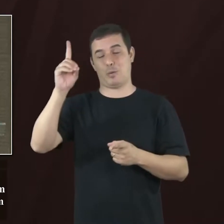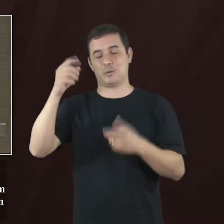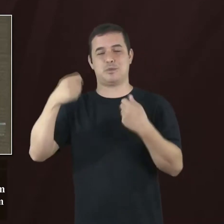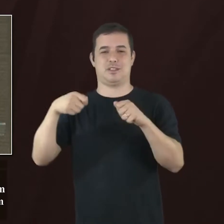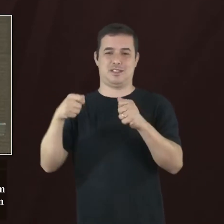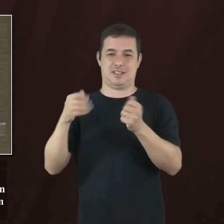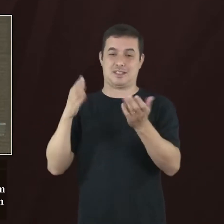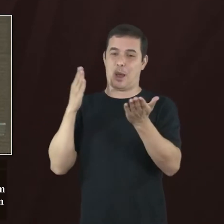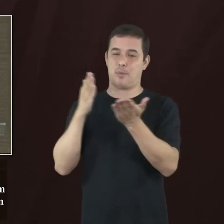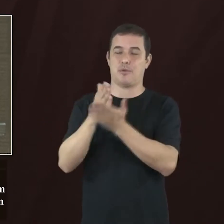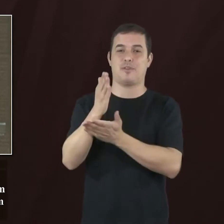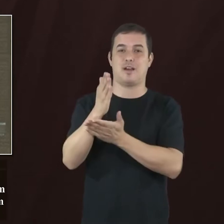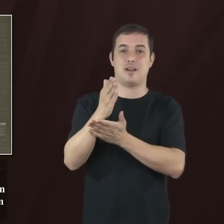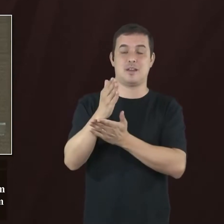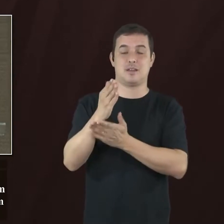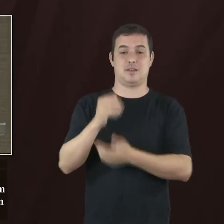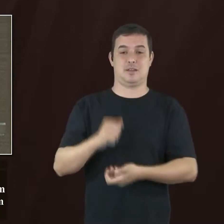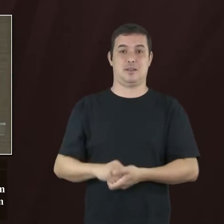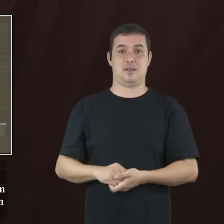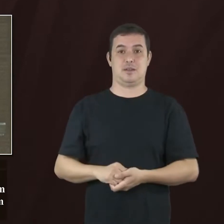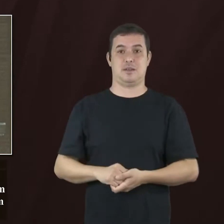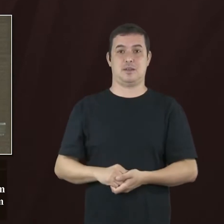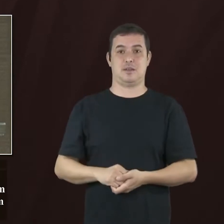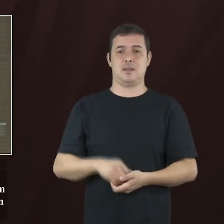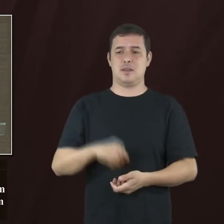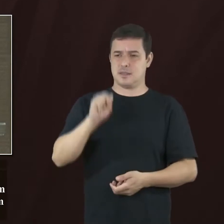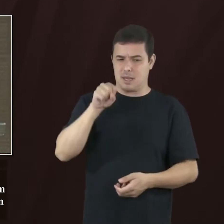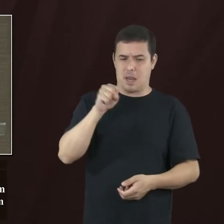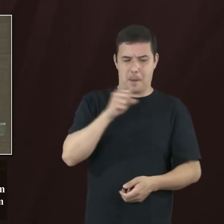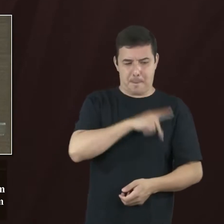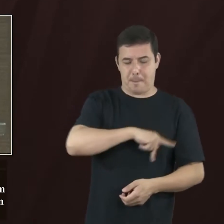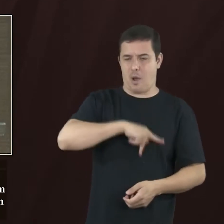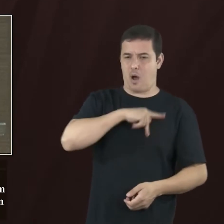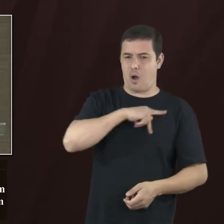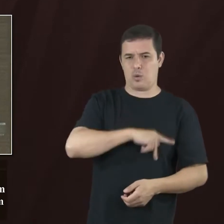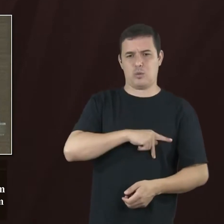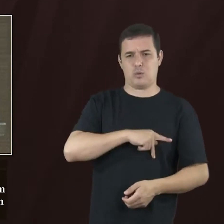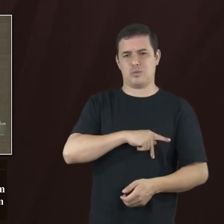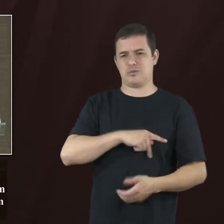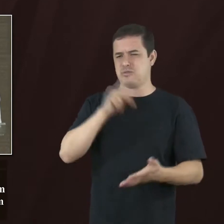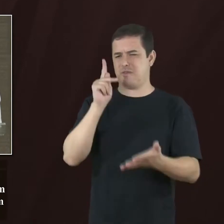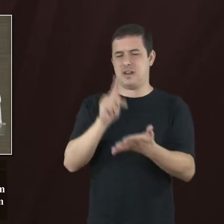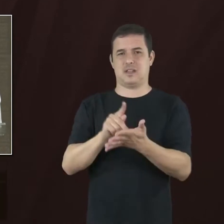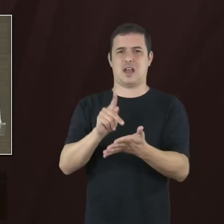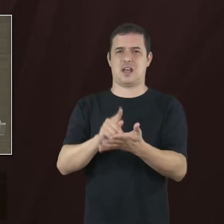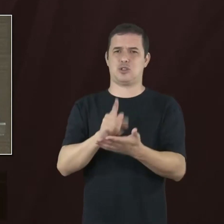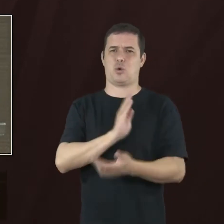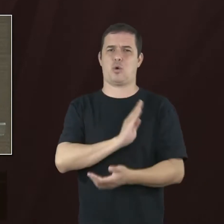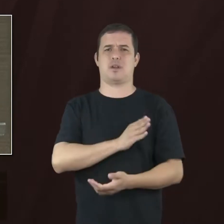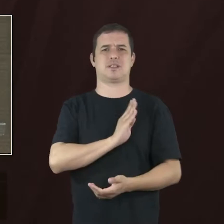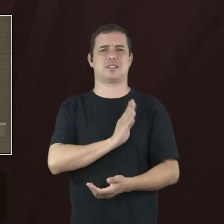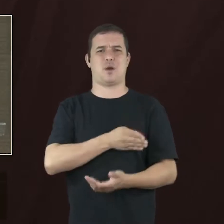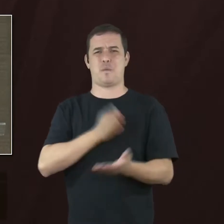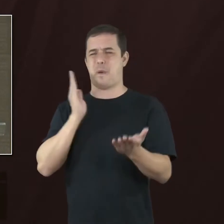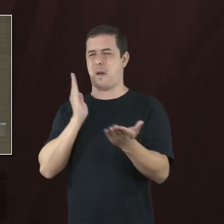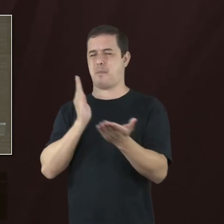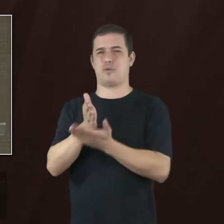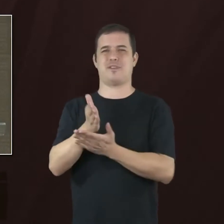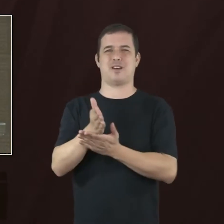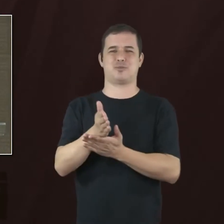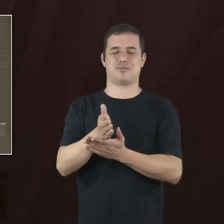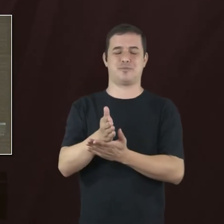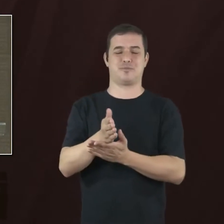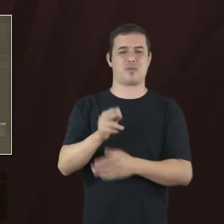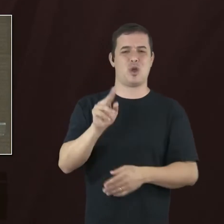Paulo, Deus aprova, porque Deus provou o seu coração. A verdade é que nunca usamos linguagem